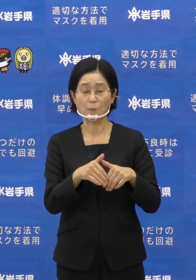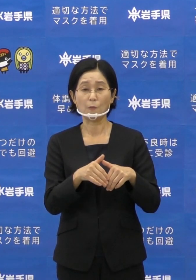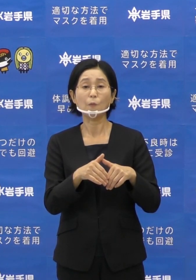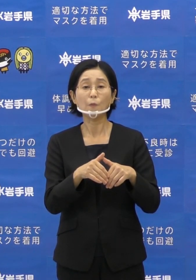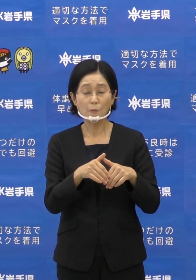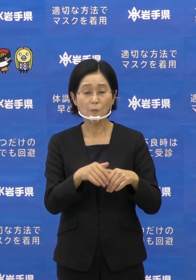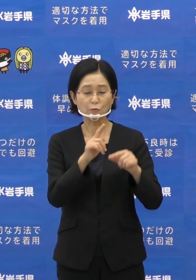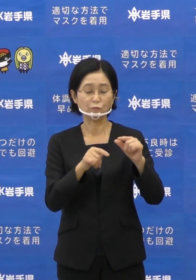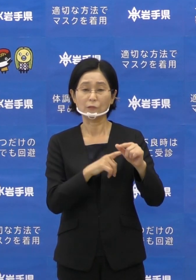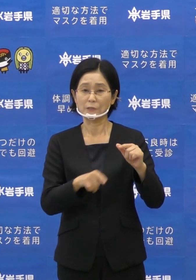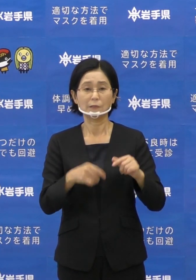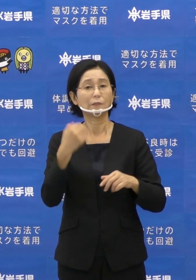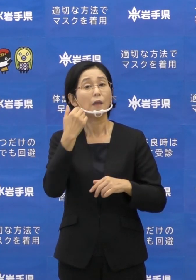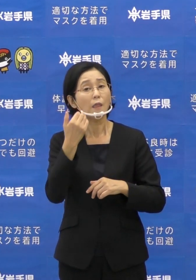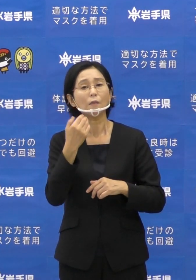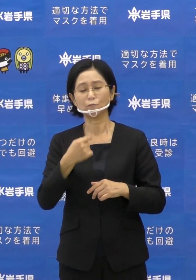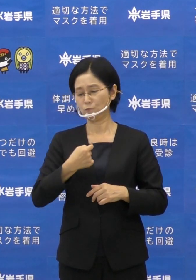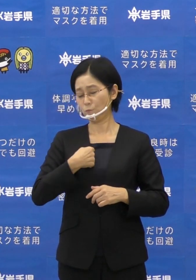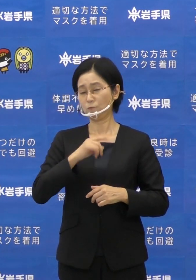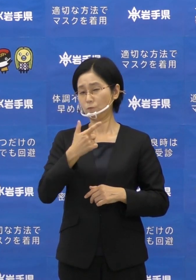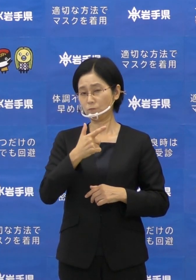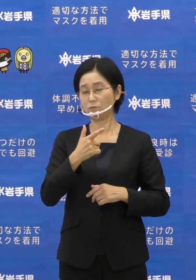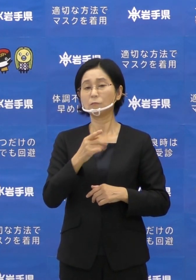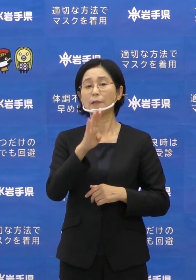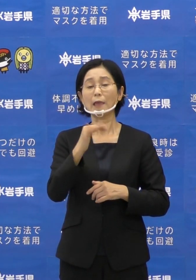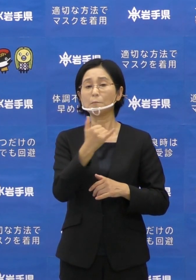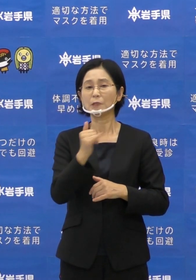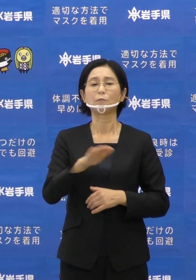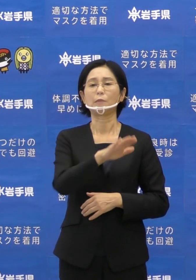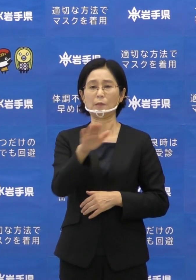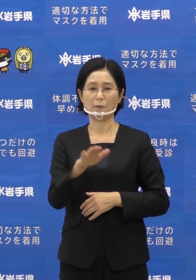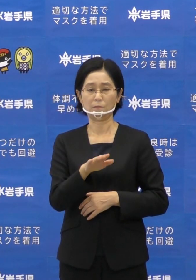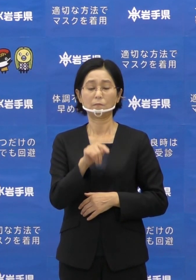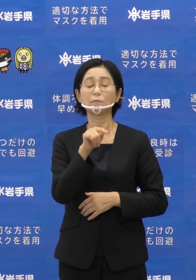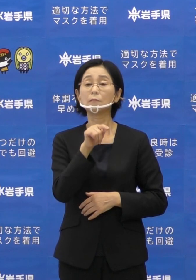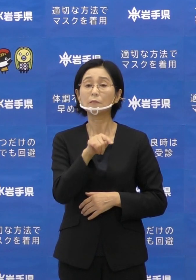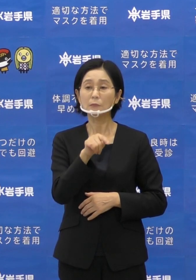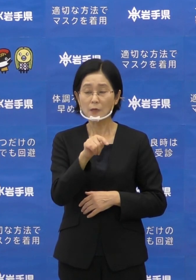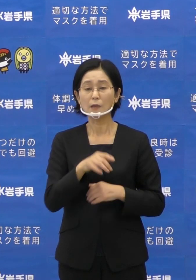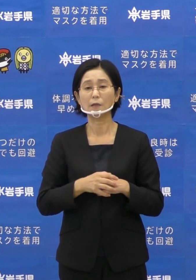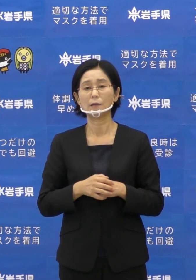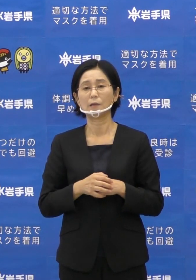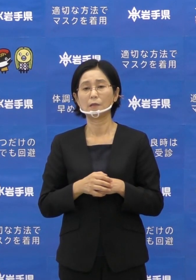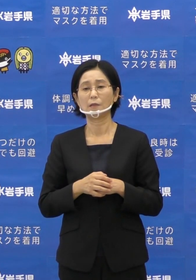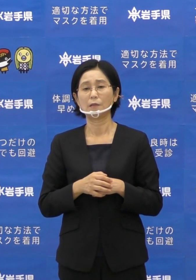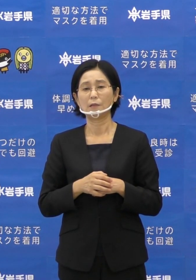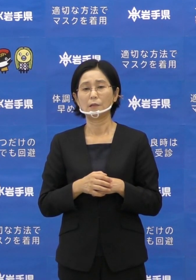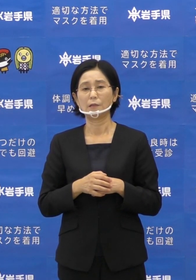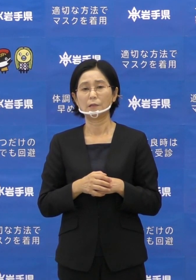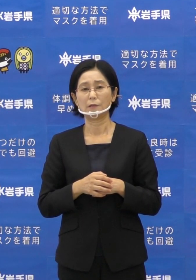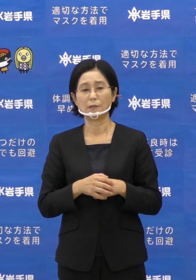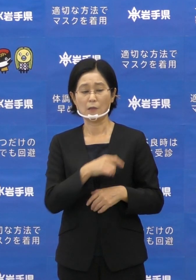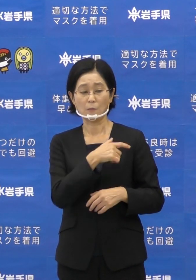岩手一区であれば岩手一区のこう有権者の皆さんがいよいよまあ、大体こう候補予定者が出揃ってきた